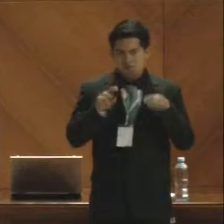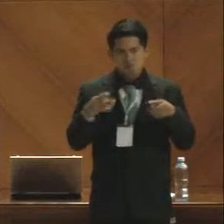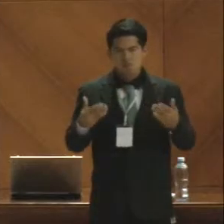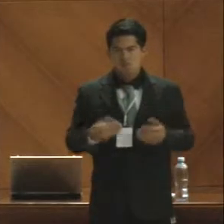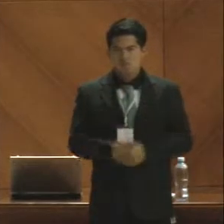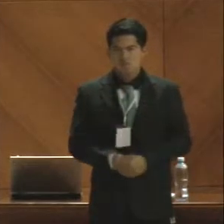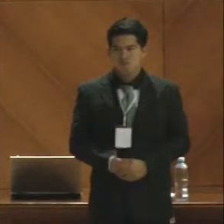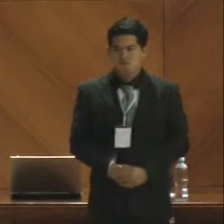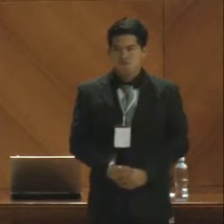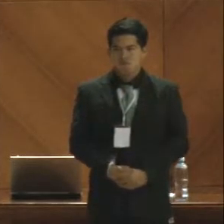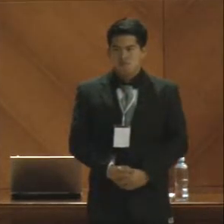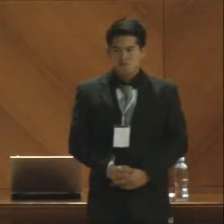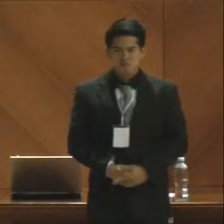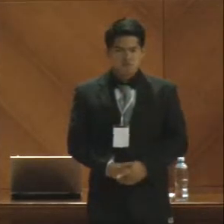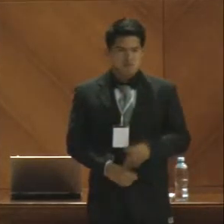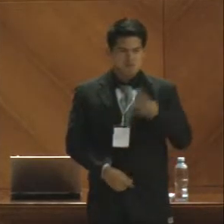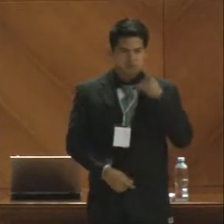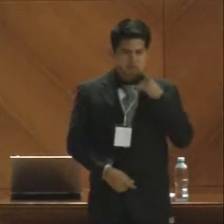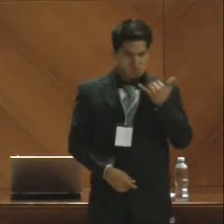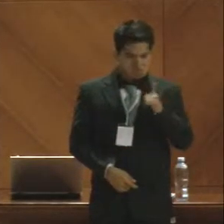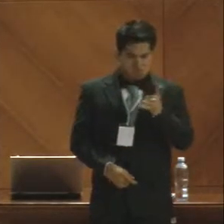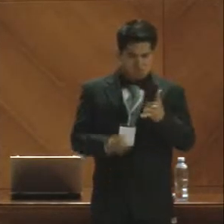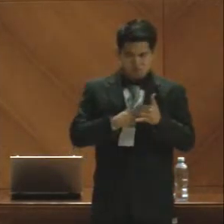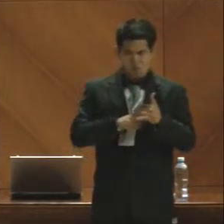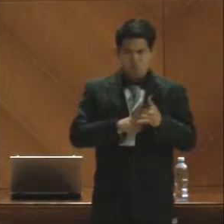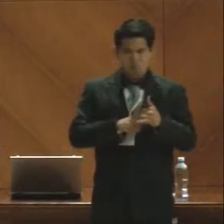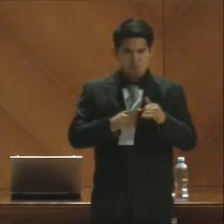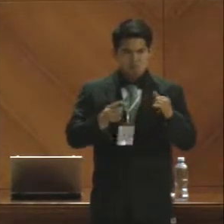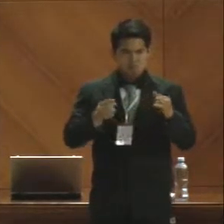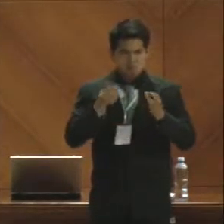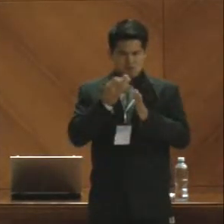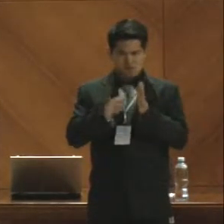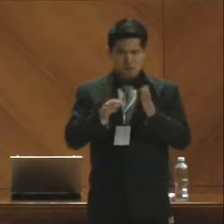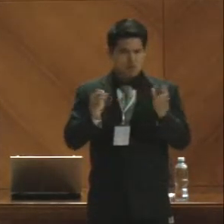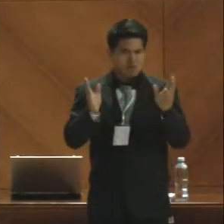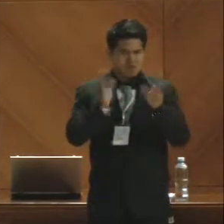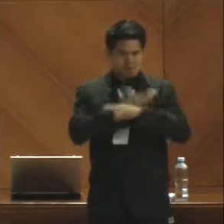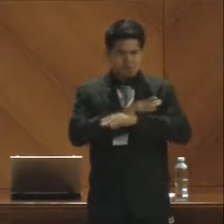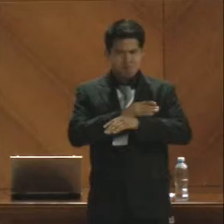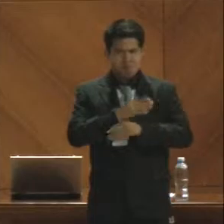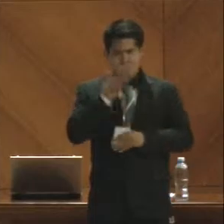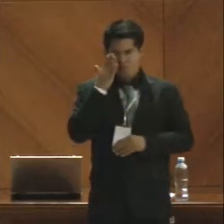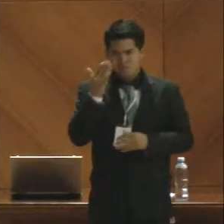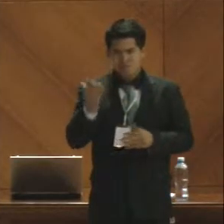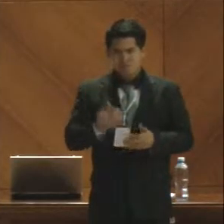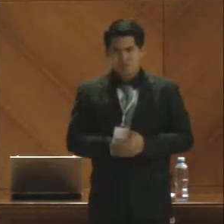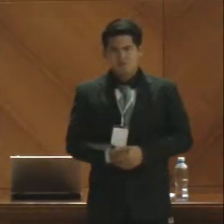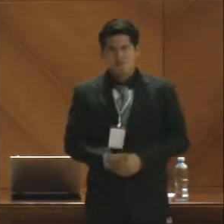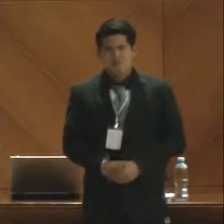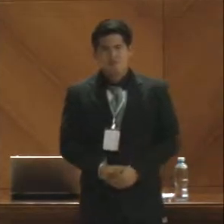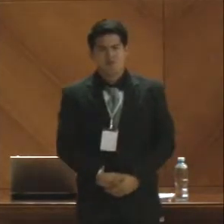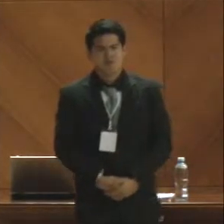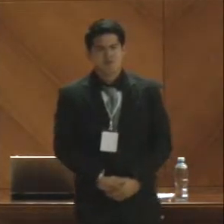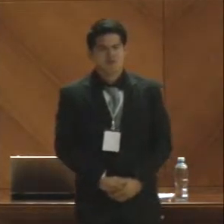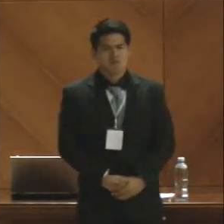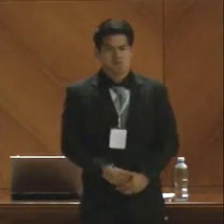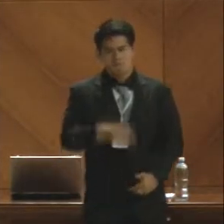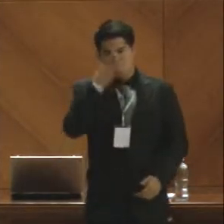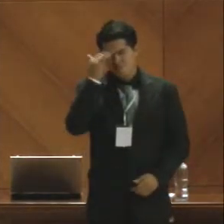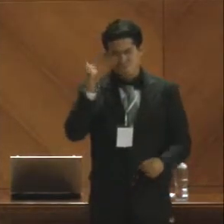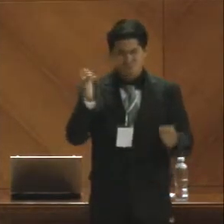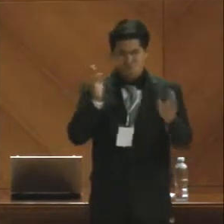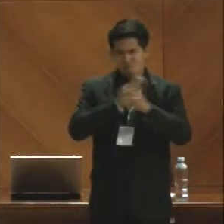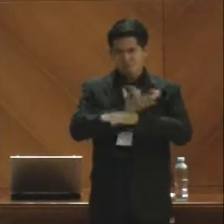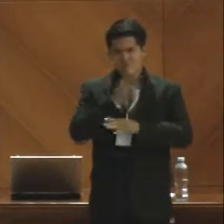Incluso en los planes de celular les dan el Facebook gratis, rompiendo cualquier concepto de neutralidad de la red, pero bueno, eso es otro tema. Pero ¿se han puesto a pensar por qué es gratis